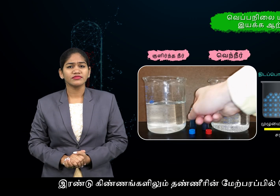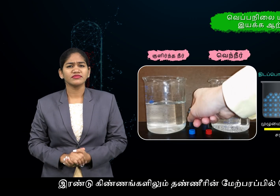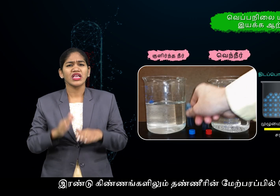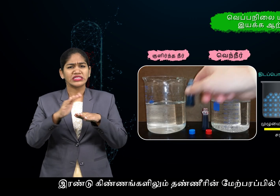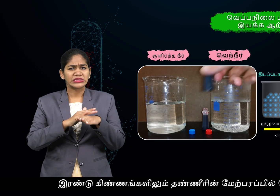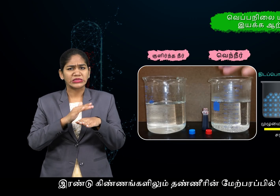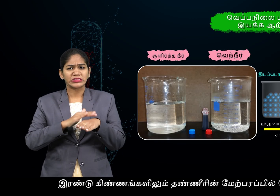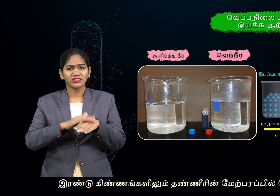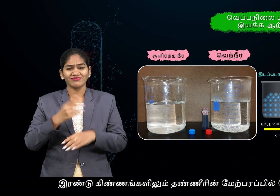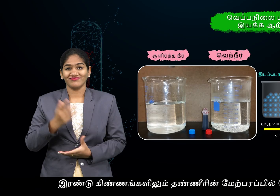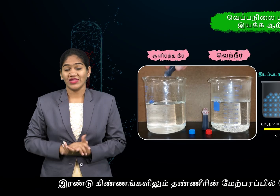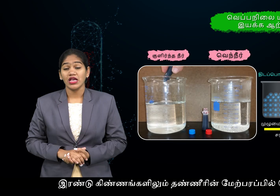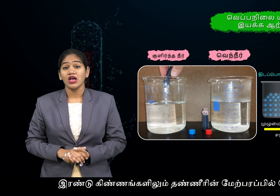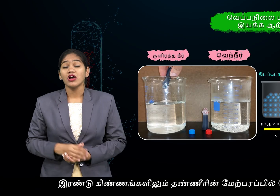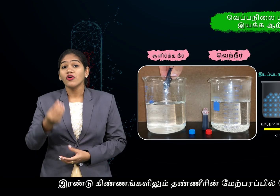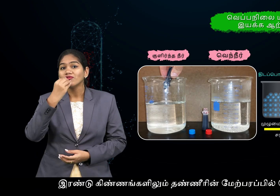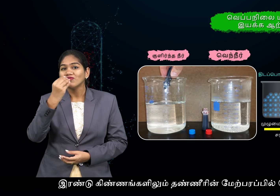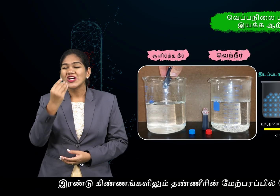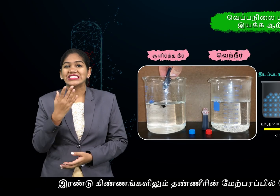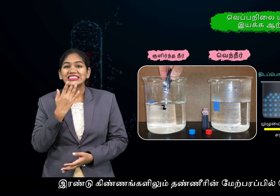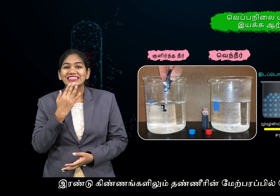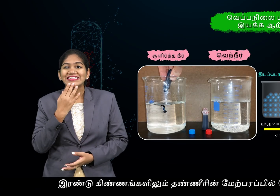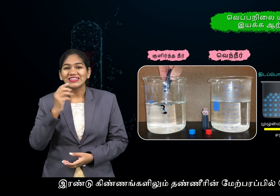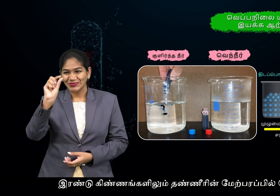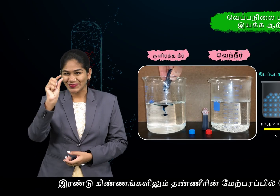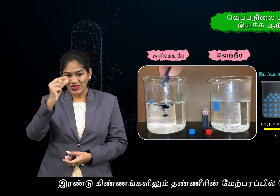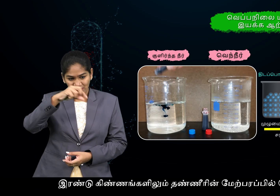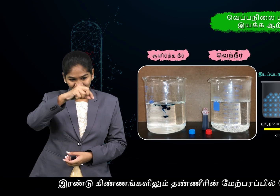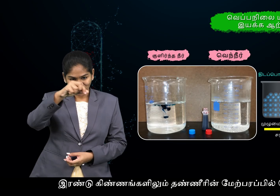இரண்டு கிண்ணங்களிலும் தண்ணீரின் மேற்பரப்பில் மெதுவாக